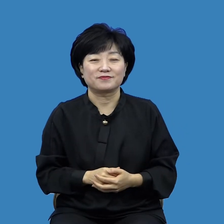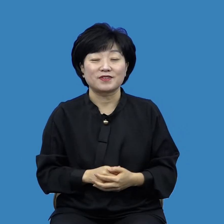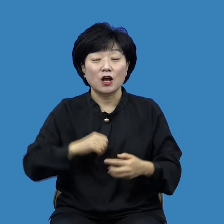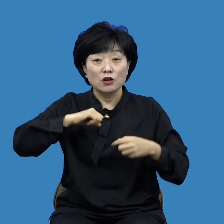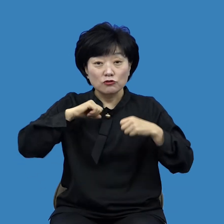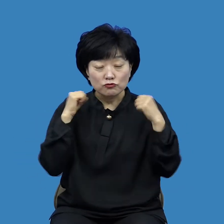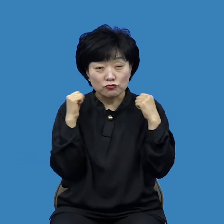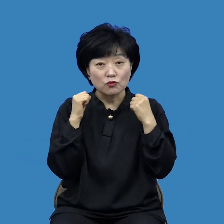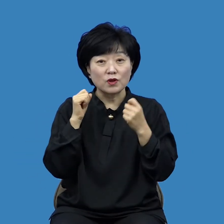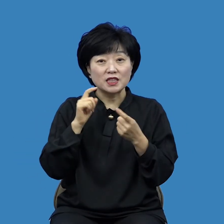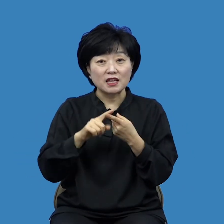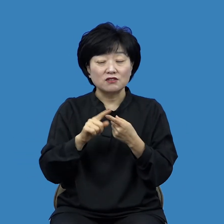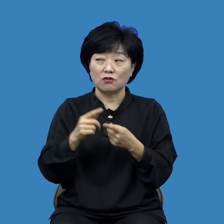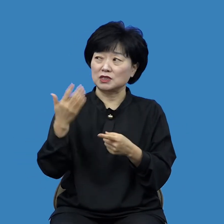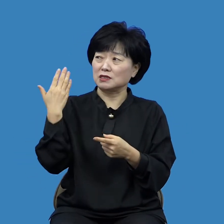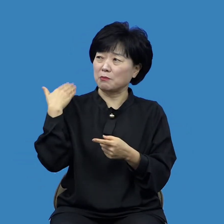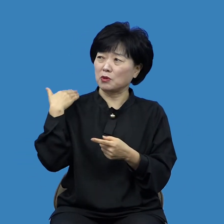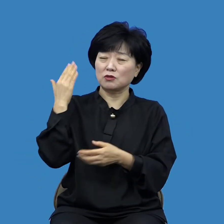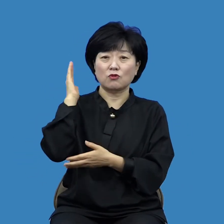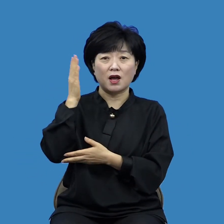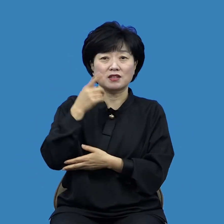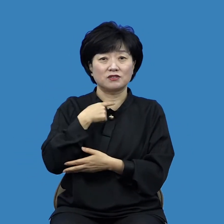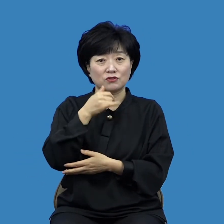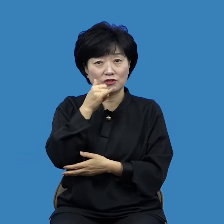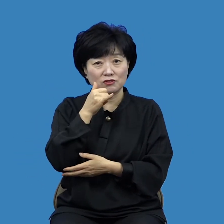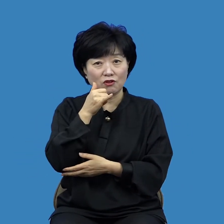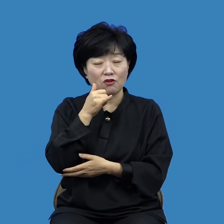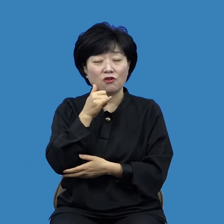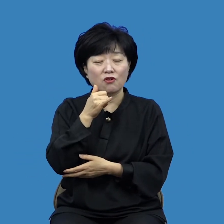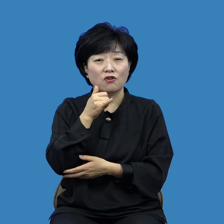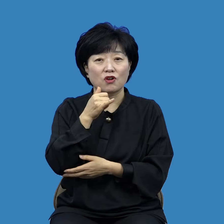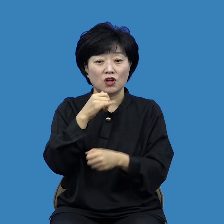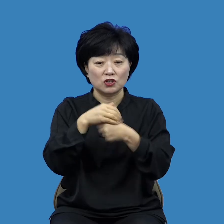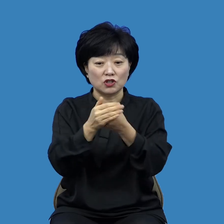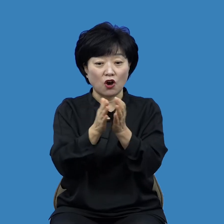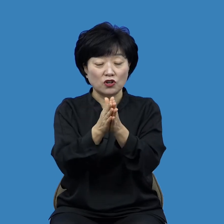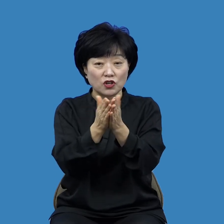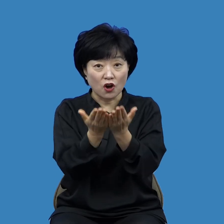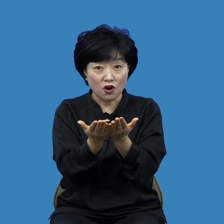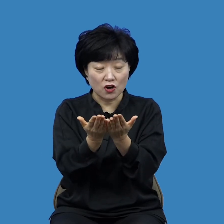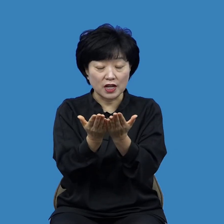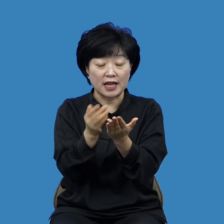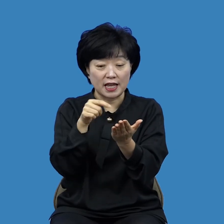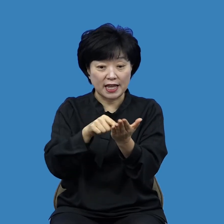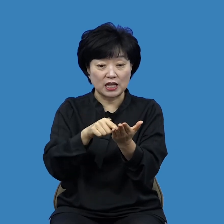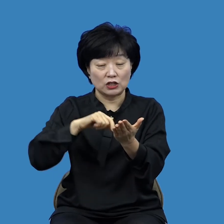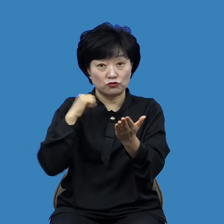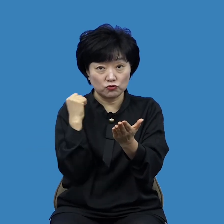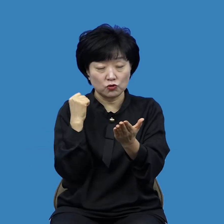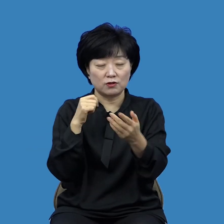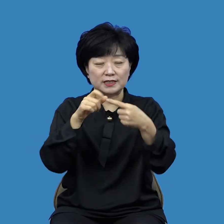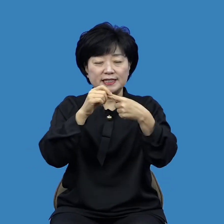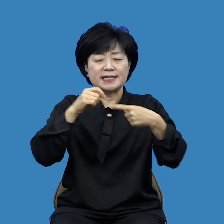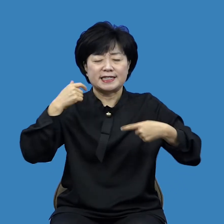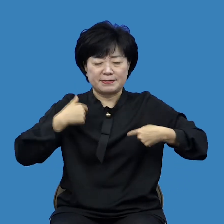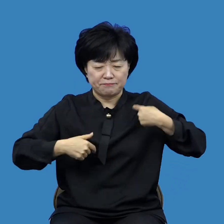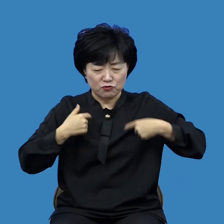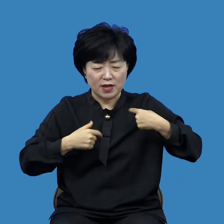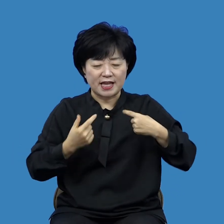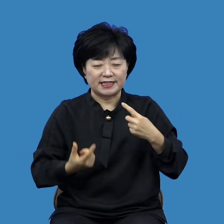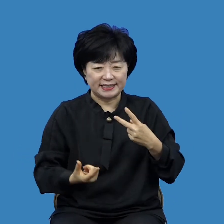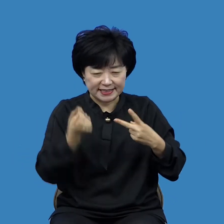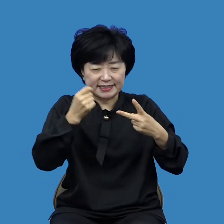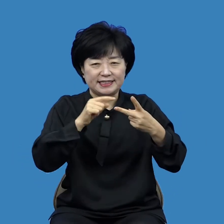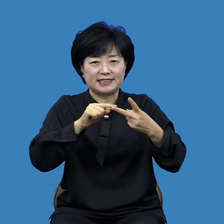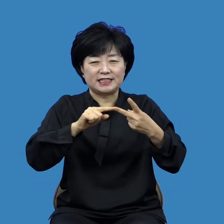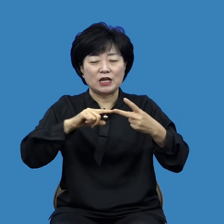순종에 대해서는 제가 지난번에도 한번 강의를 했었는데, 성경적인 순종은 세 가지 요소가 반드시 있어야 돼요. 그것은 기쁘게, 즉시, 온전히